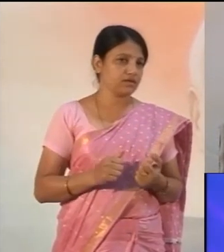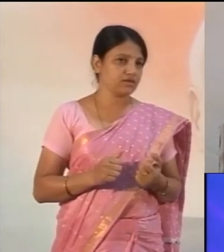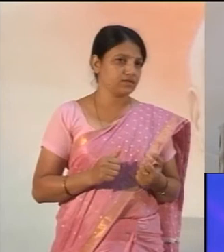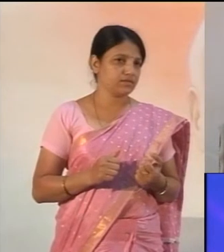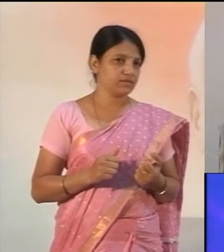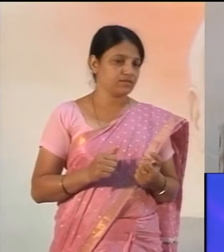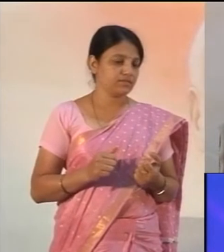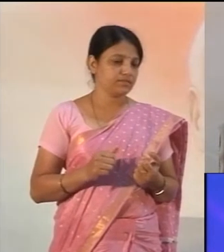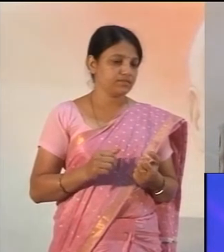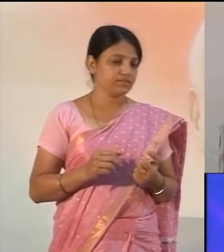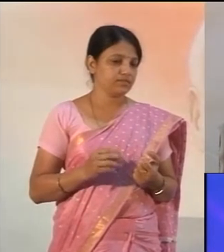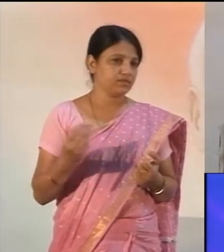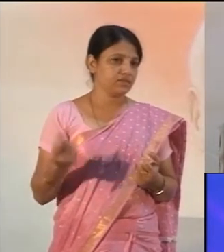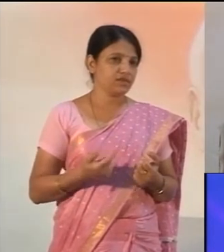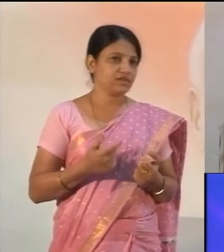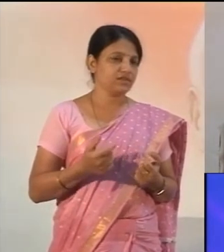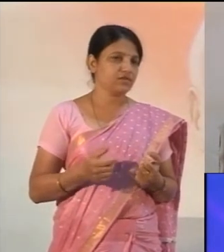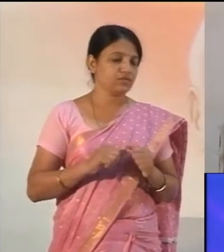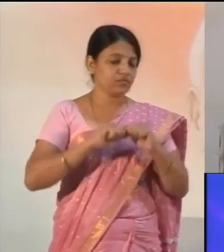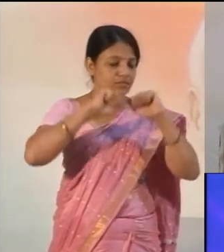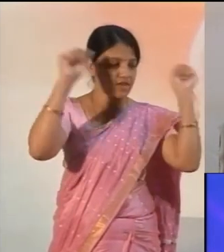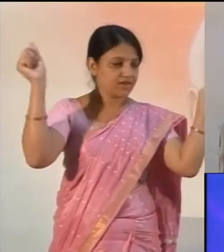अर्ली टू बेड,